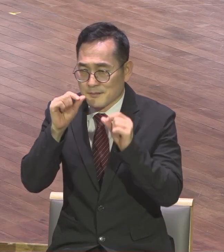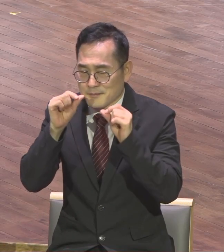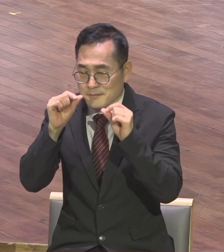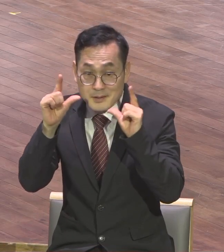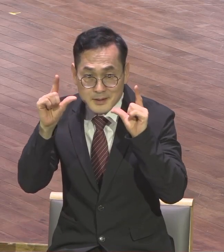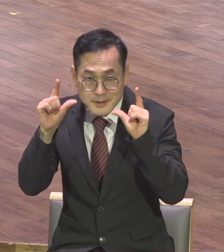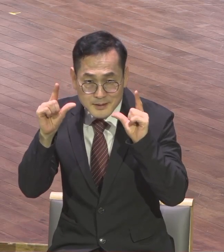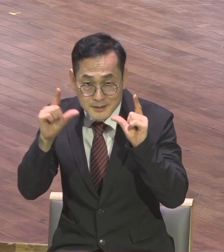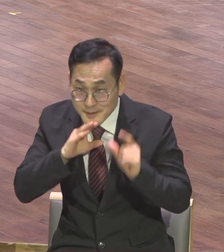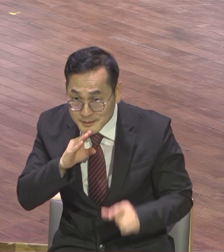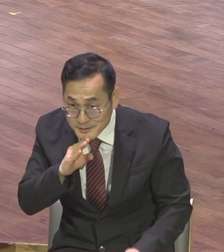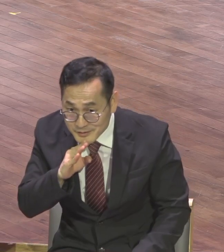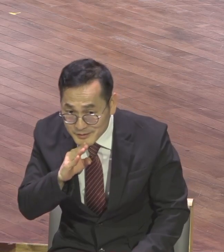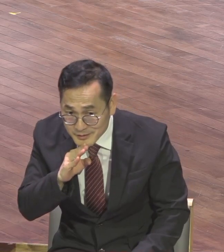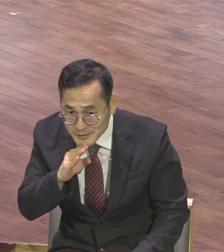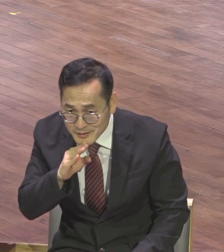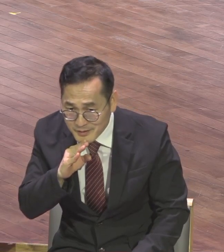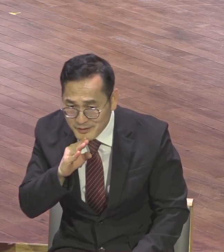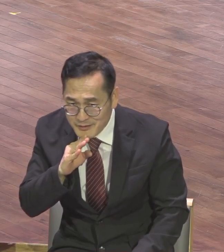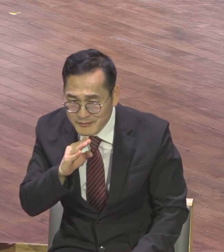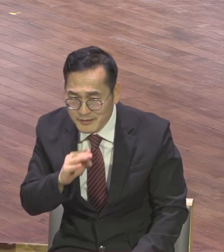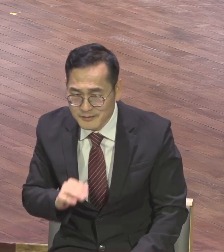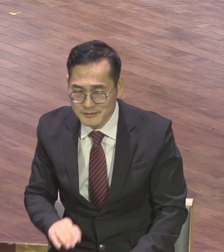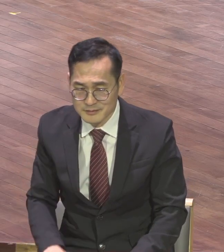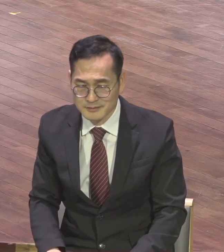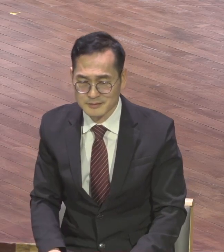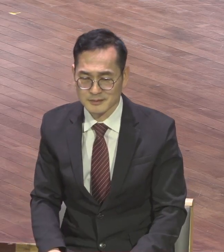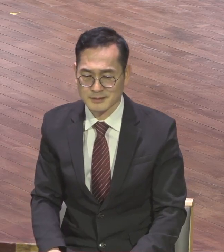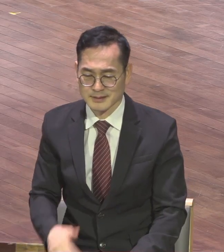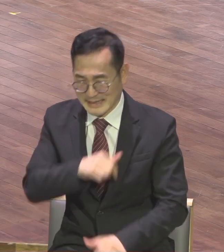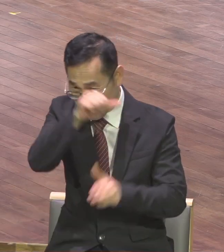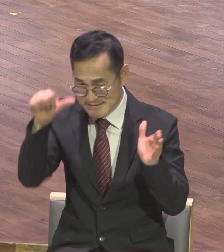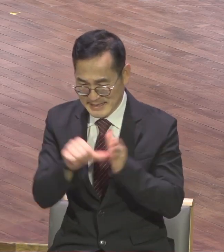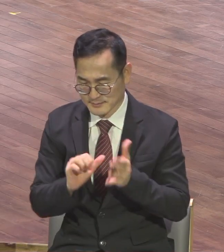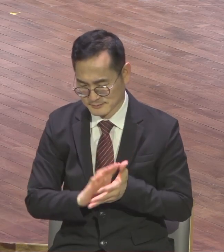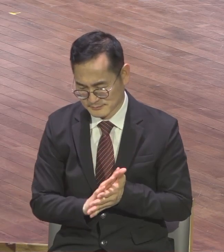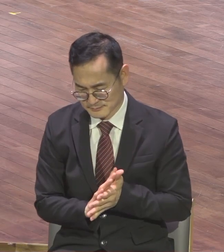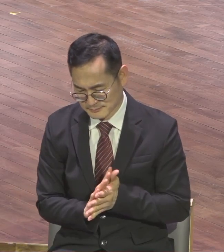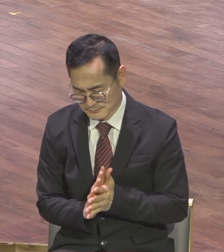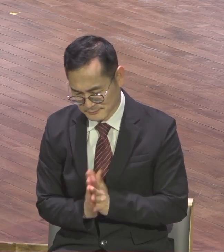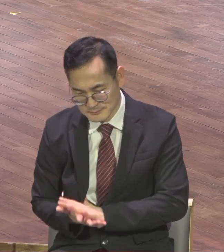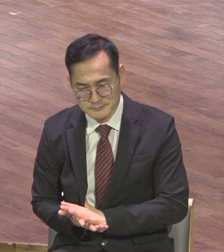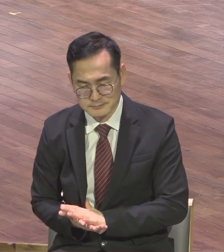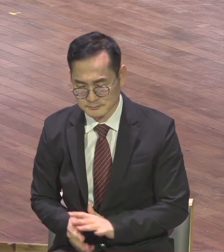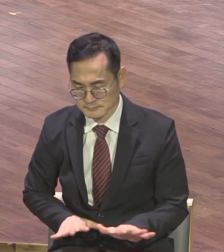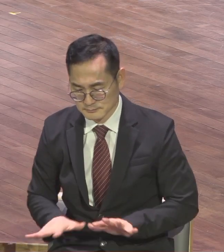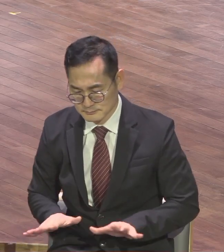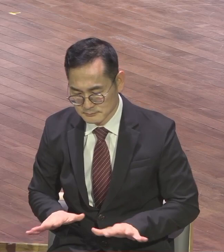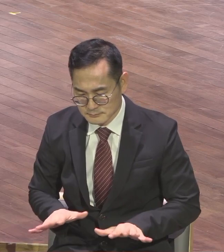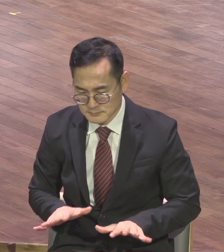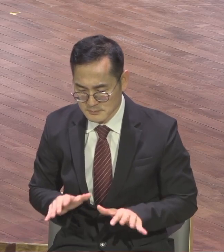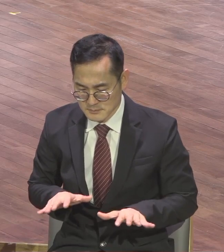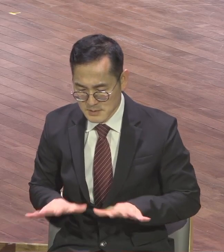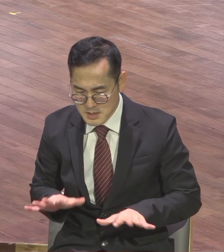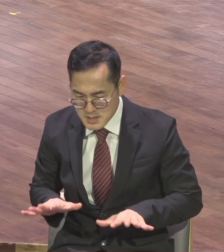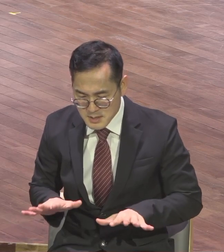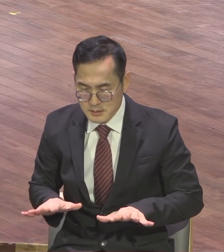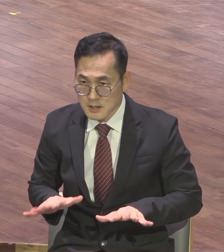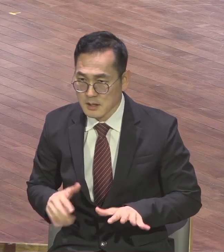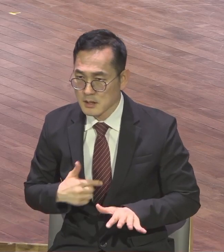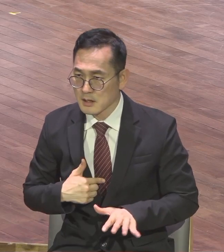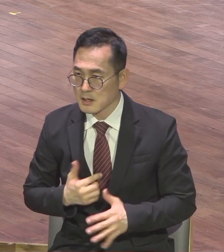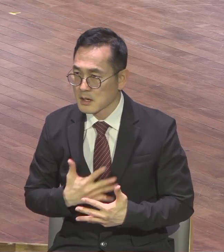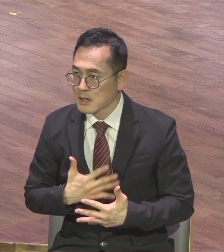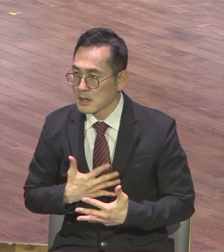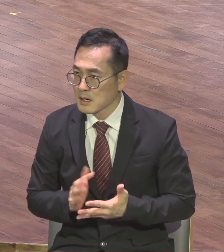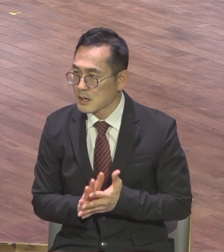영적 내 삶에 지각변동이 일어나야 되겠다. 떳떳미지근한 영적 문둥병자들